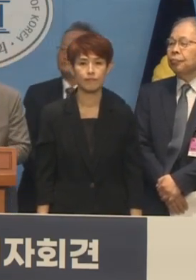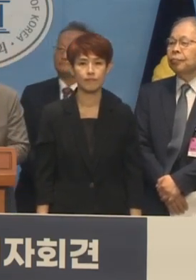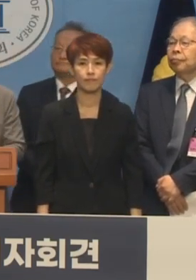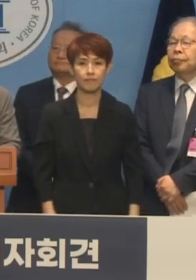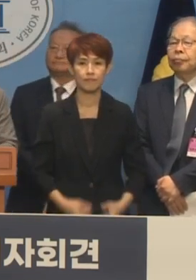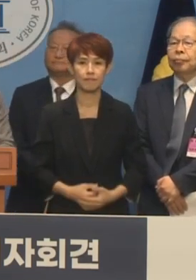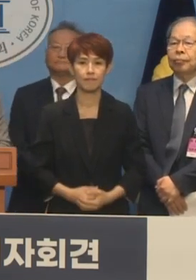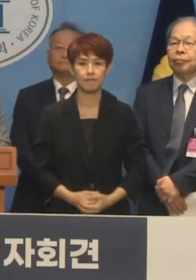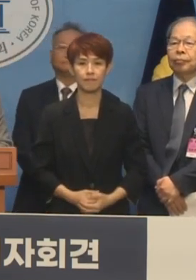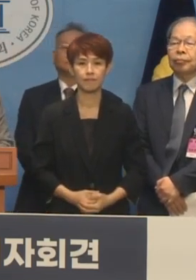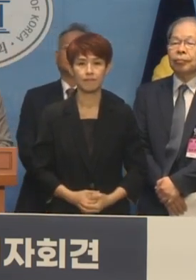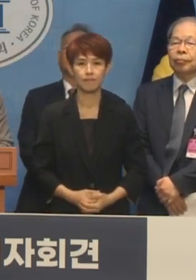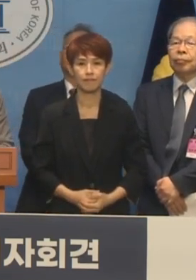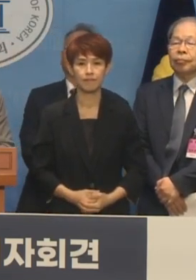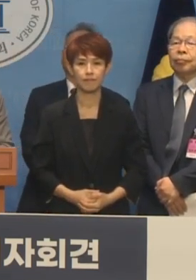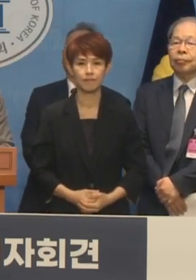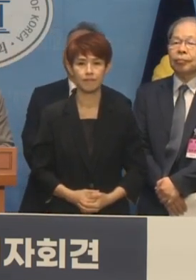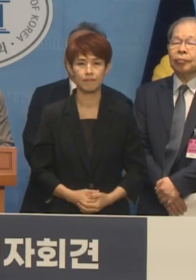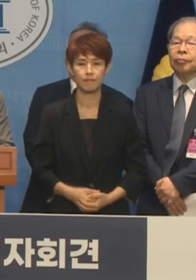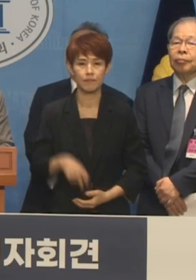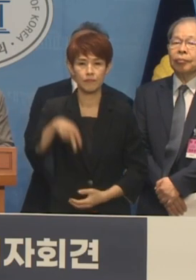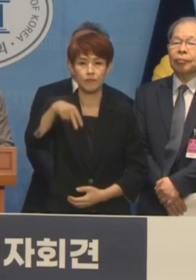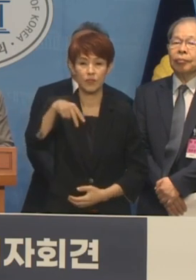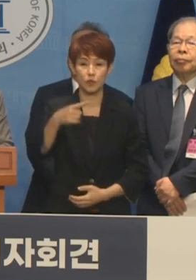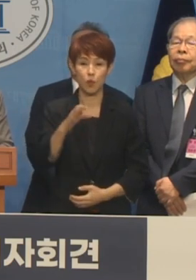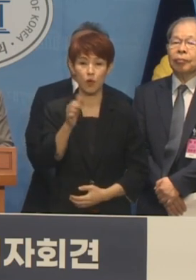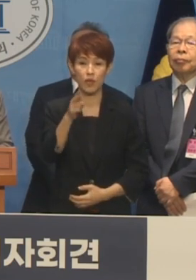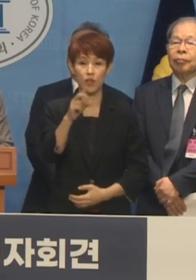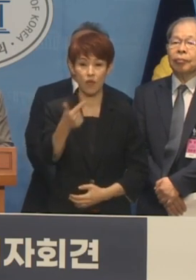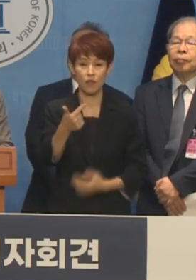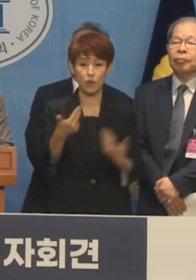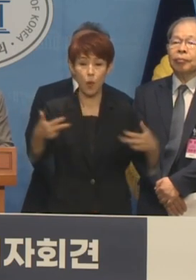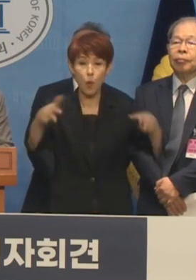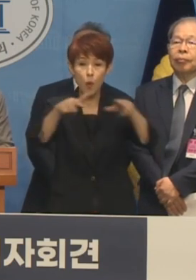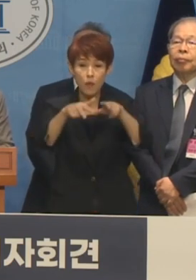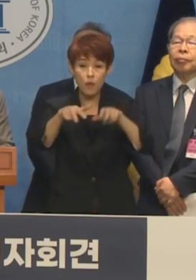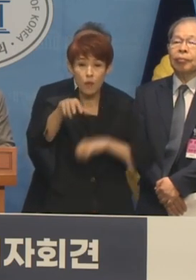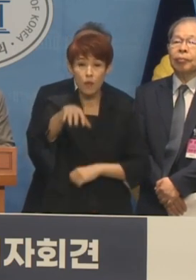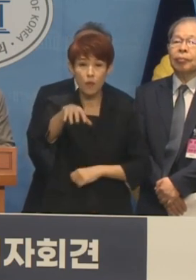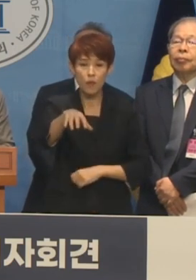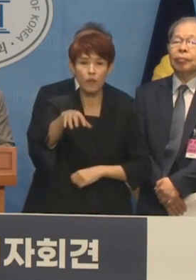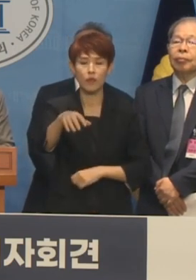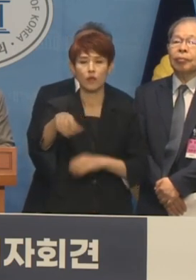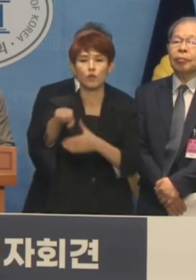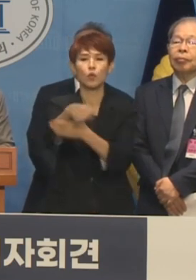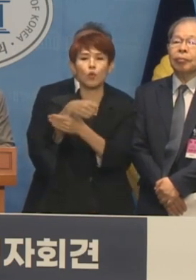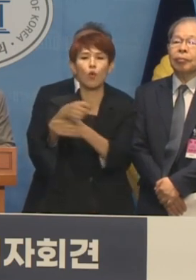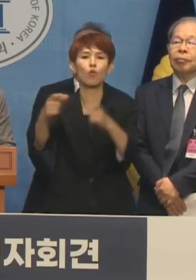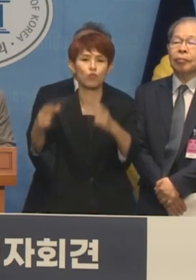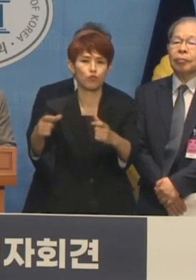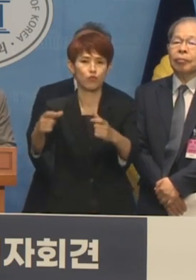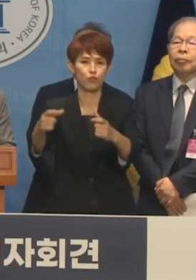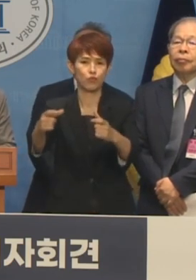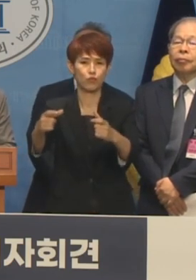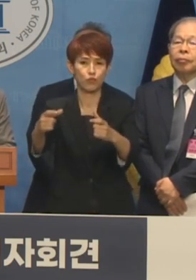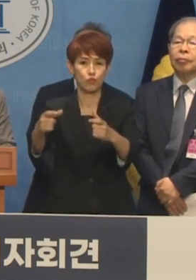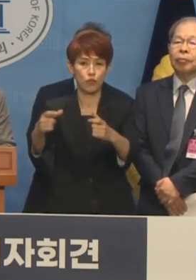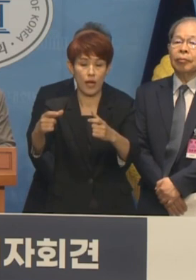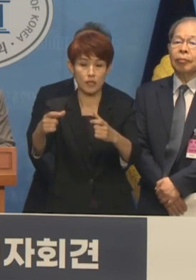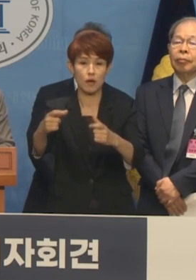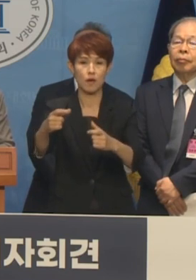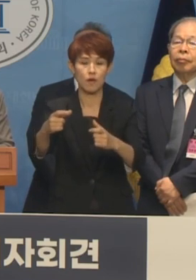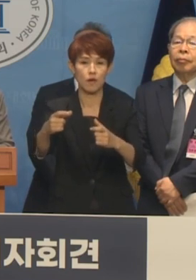네, 다음은 말씀하신 송현공원이 위치하고 있는 종로구, 이번에 종로구에서